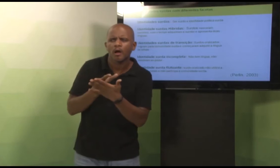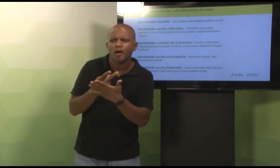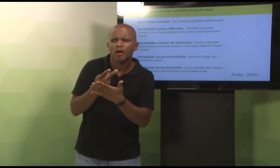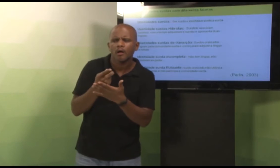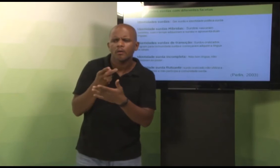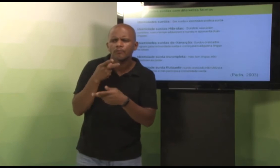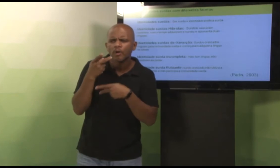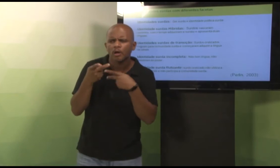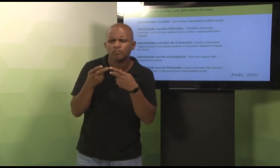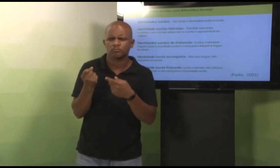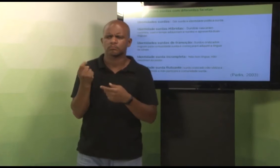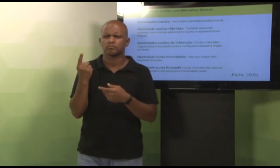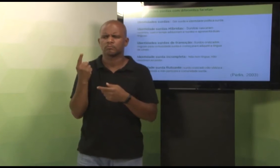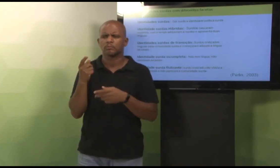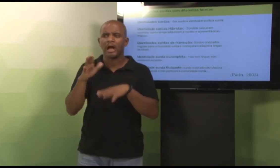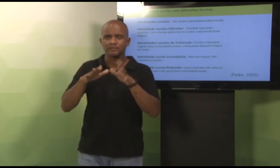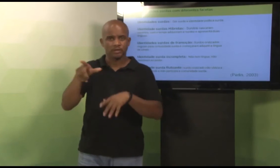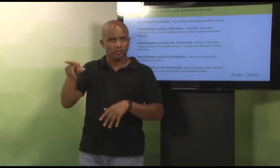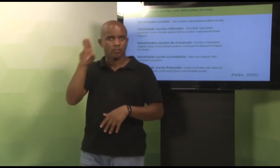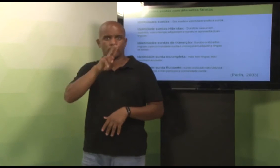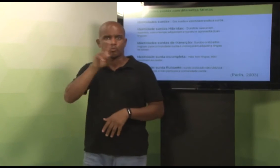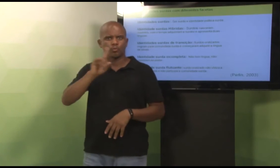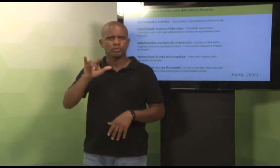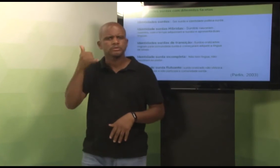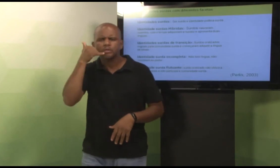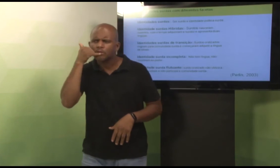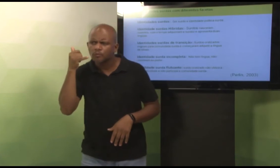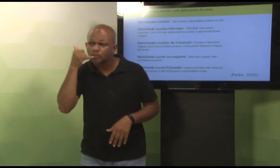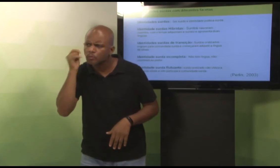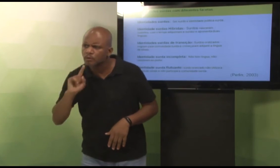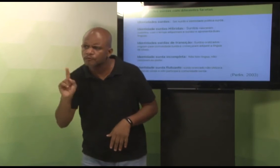e ouvintes, tem dificuldade na fala,